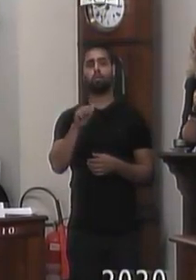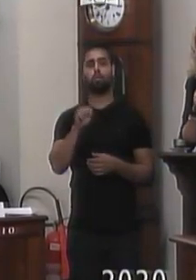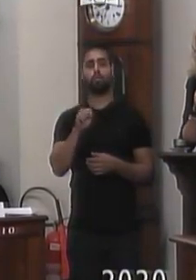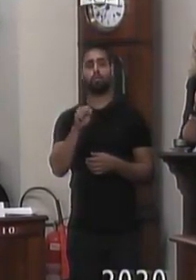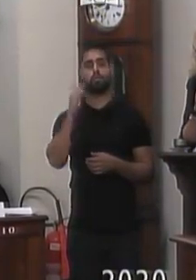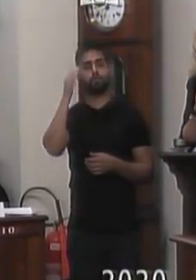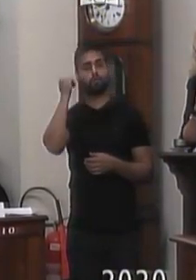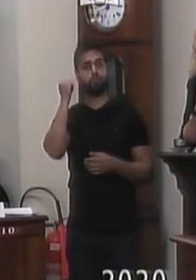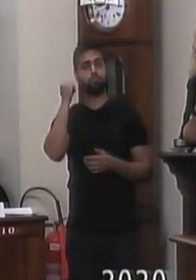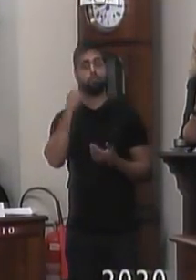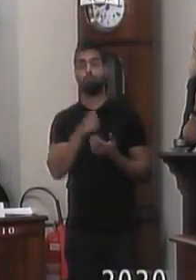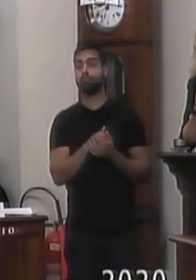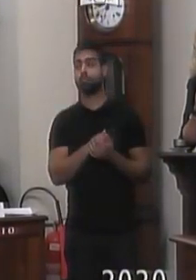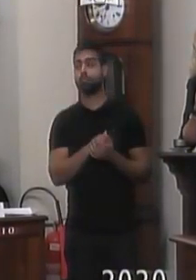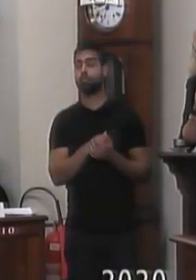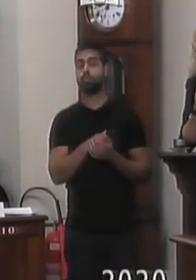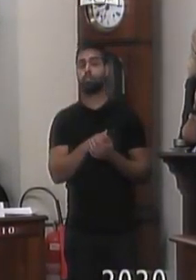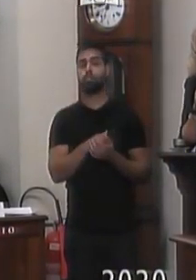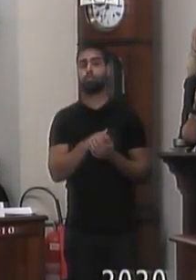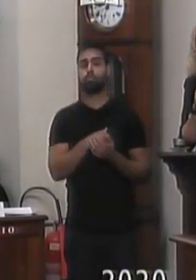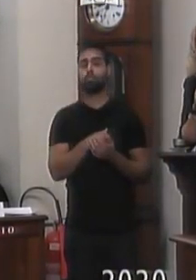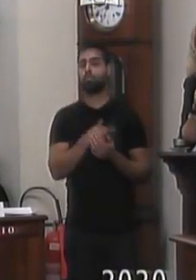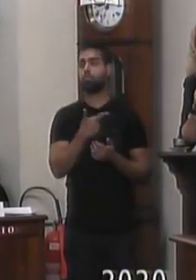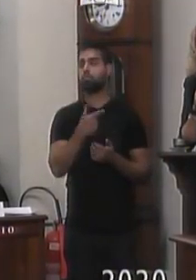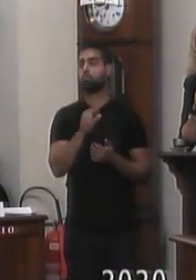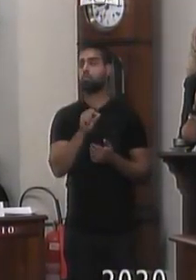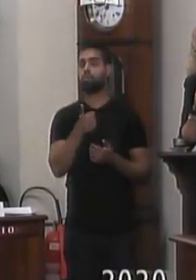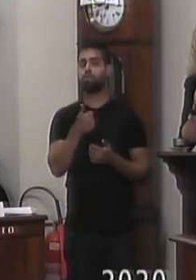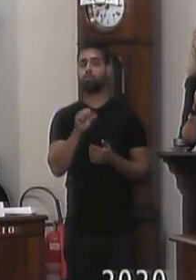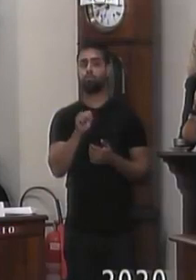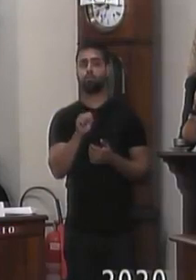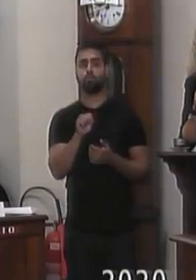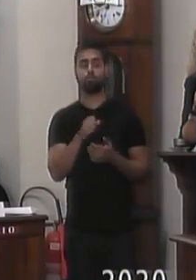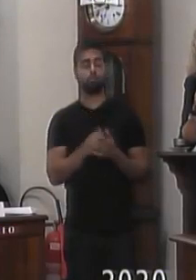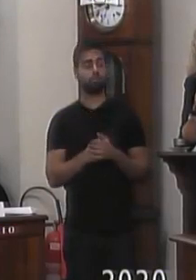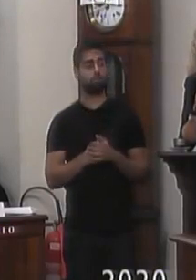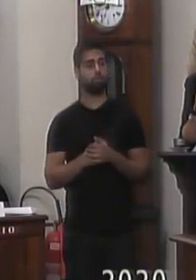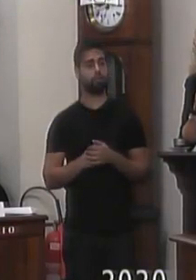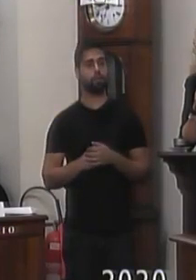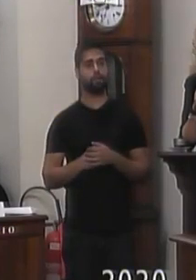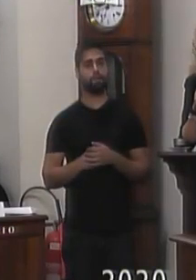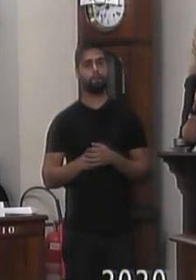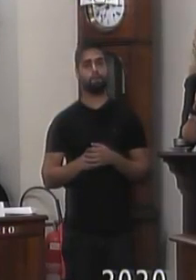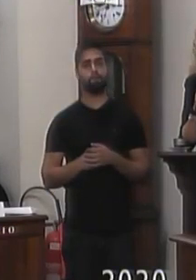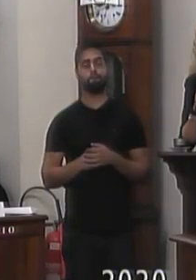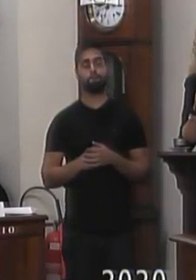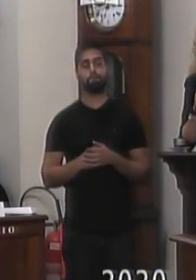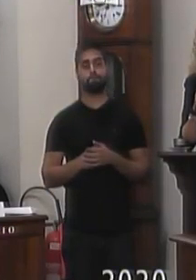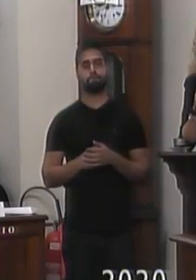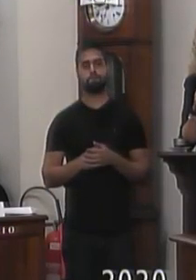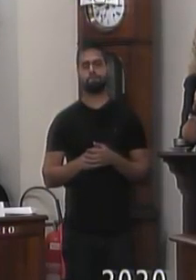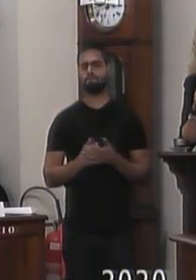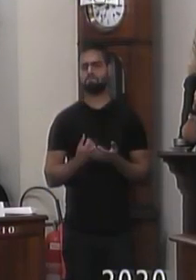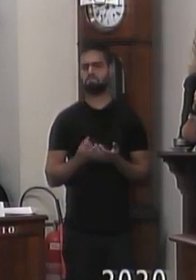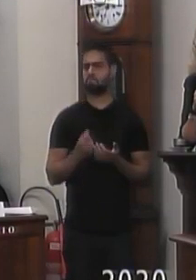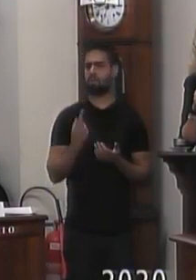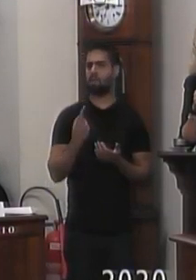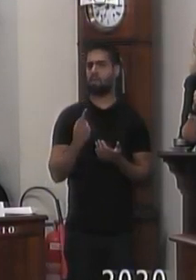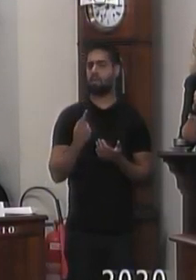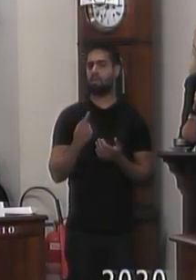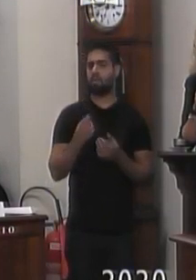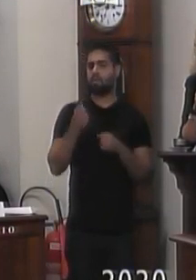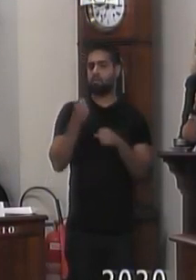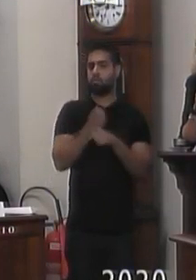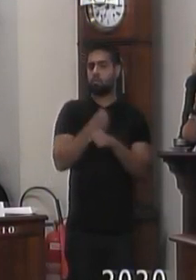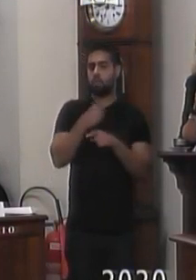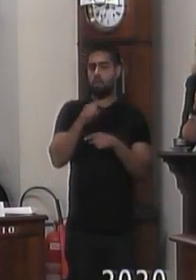previsão de chegada em 2018. 2018? Isso. Surpreendentemente, esse ano passou de um ano